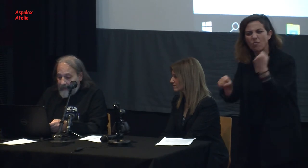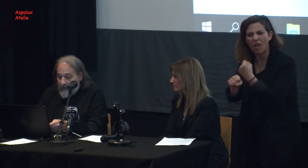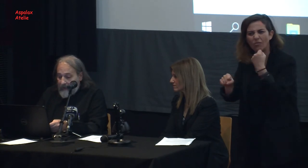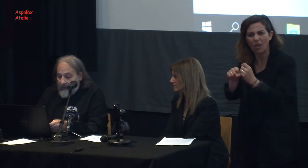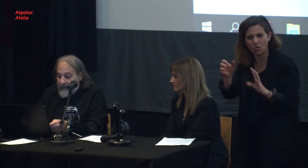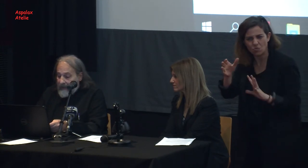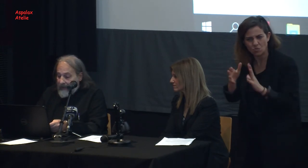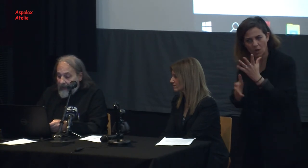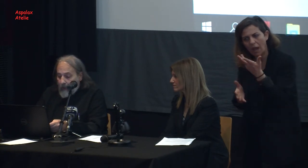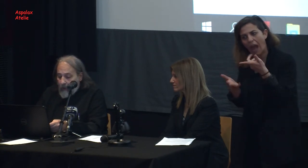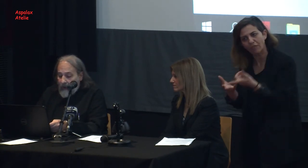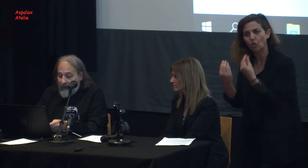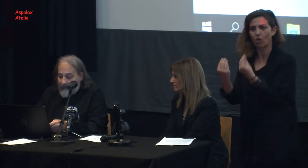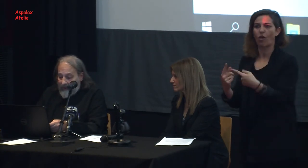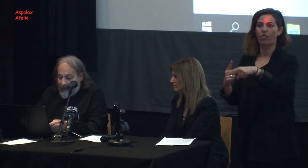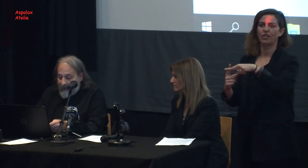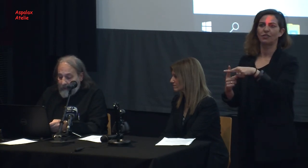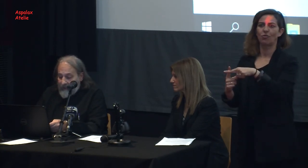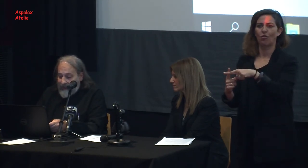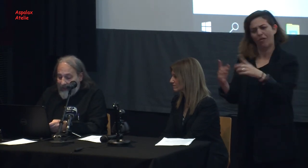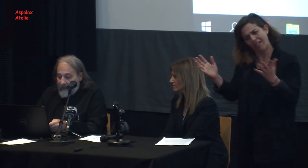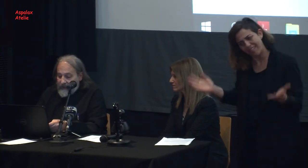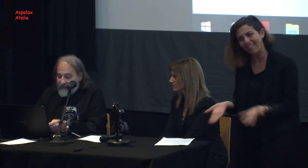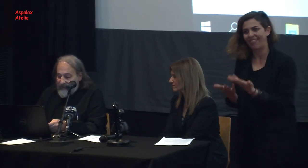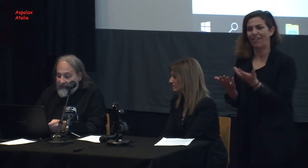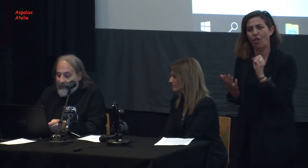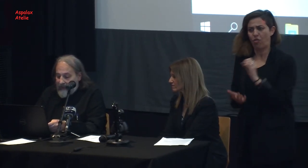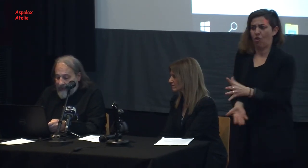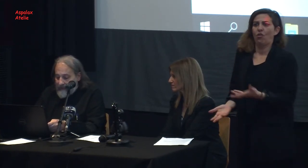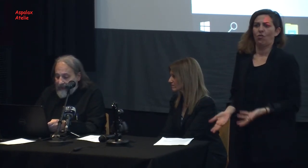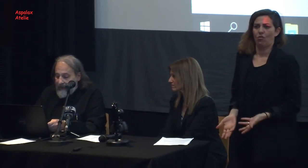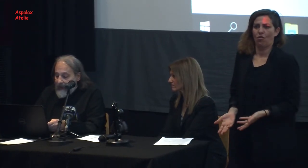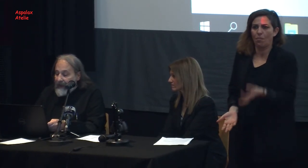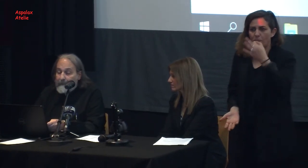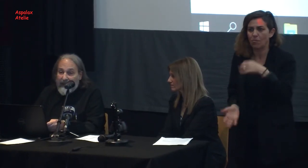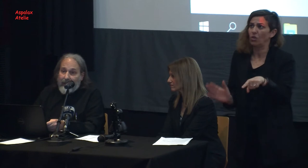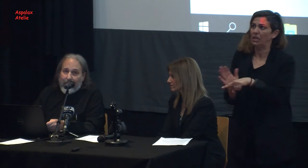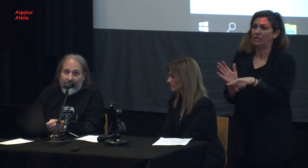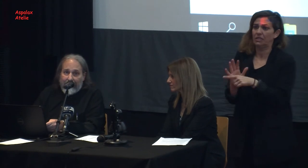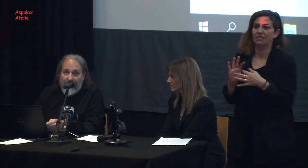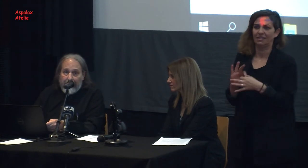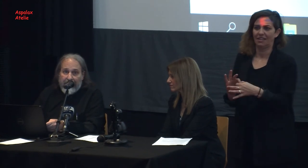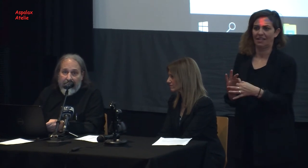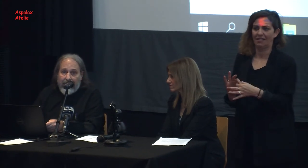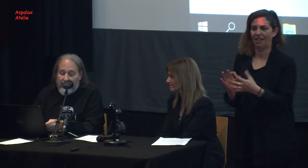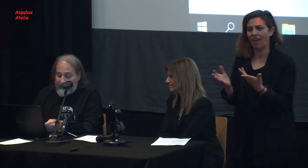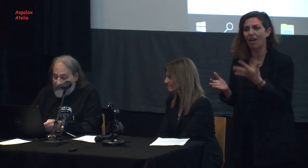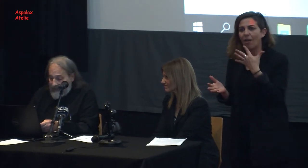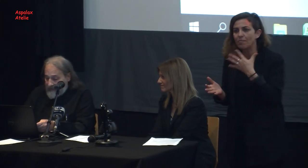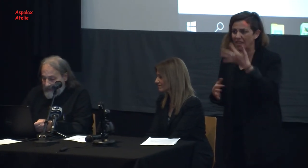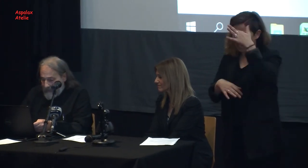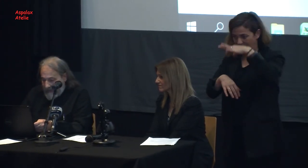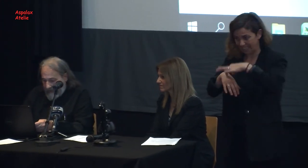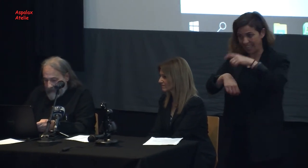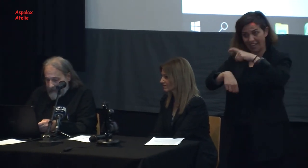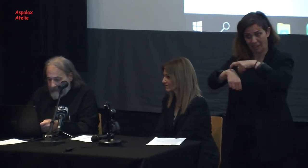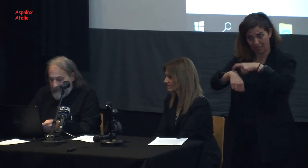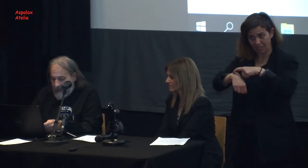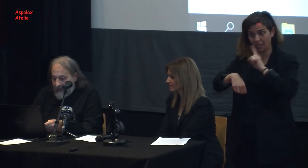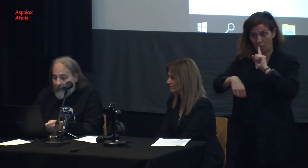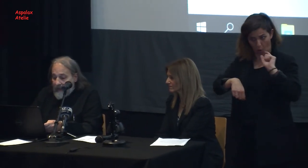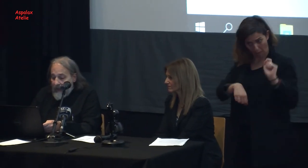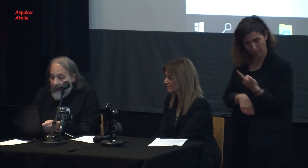βοηθάει. Δεν είναι όλα τα καλά τα οποία κάνω σε φάσεις μανίας για πέταμα επειδή έγιναν σε φάσεις